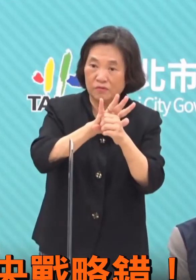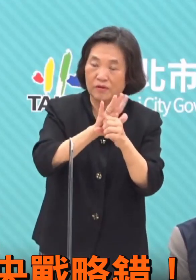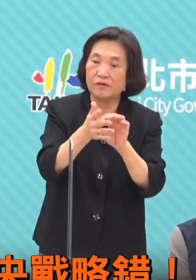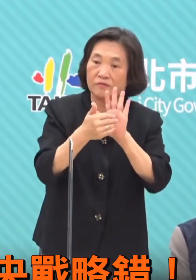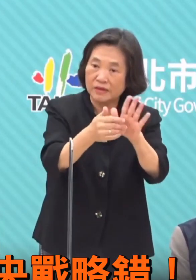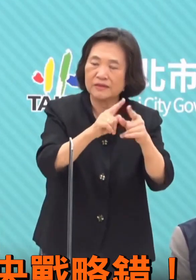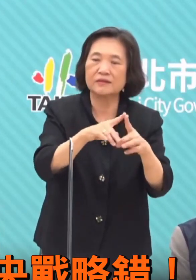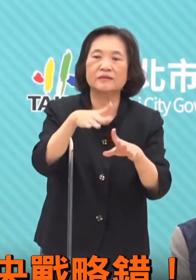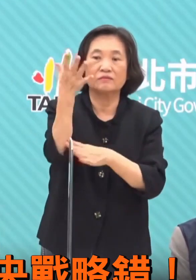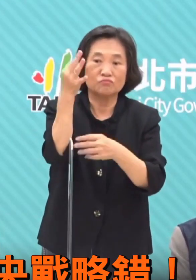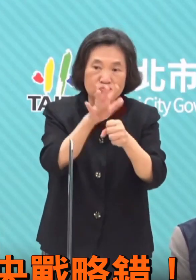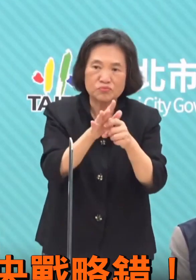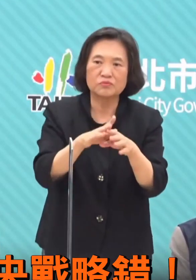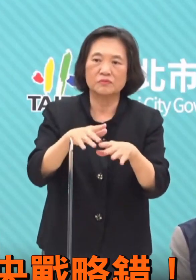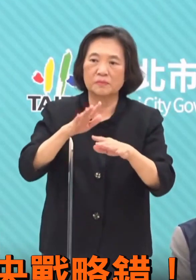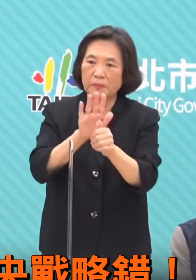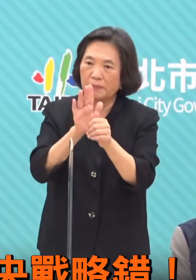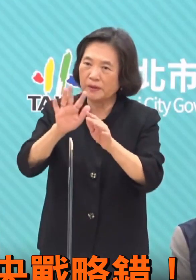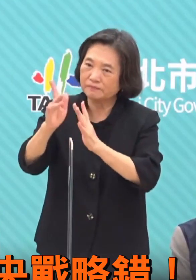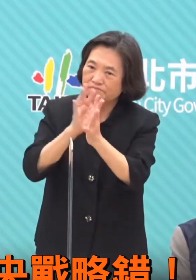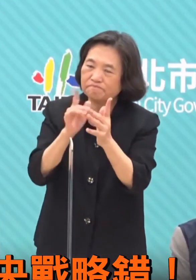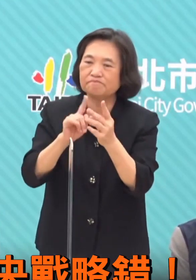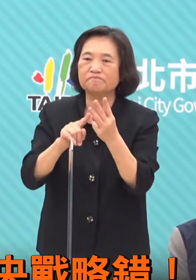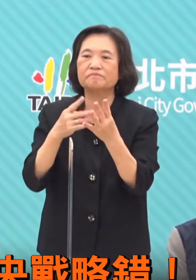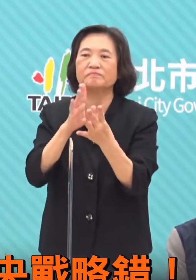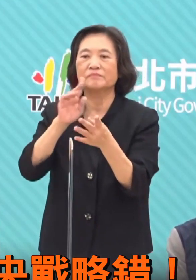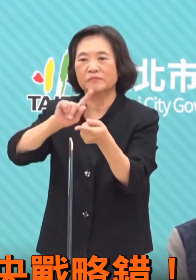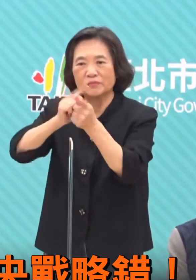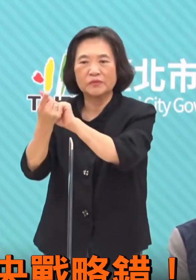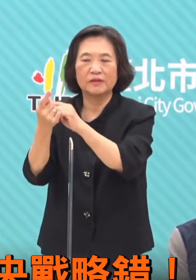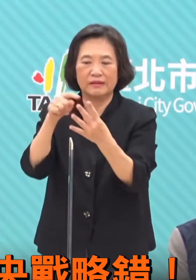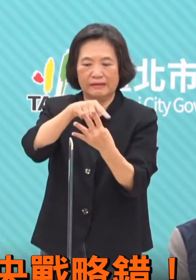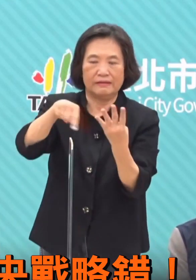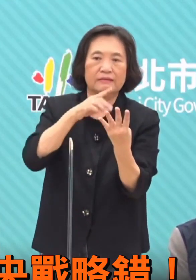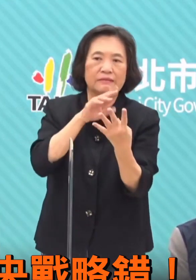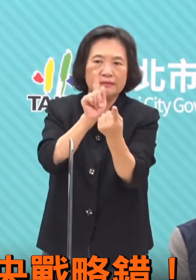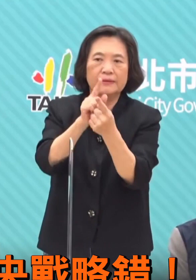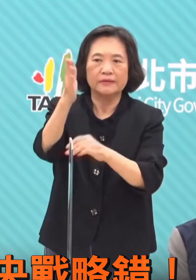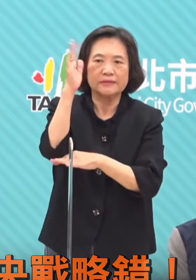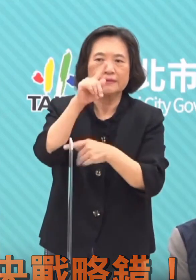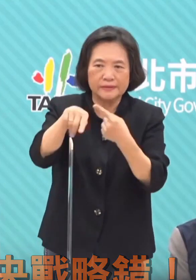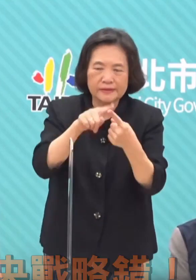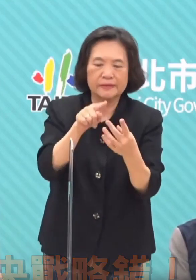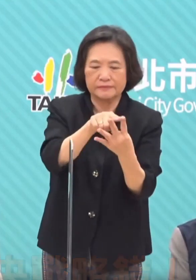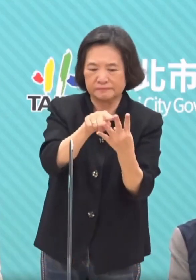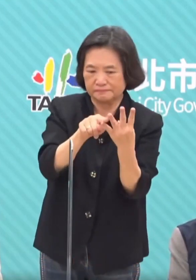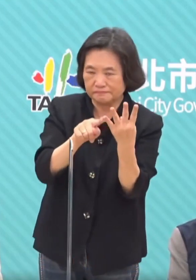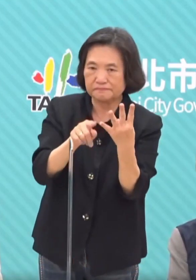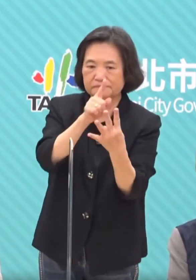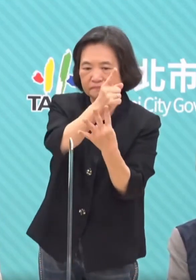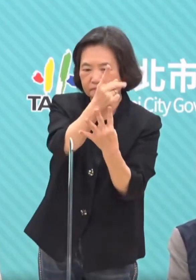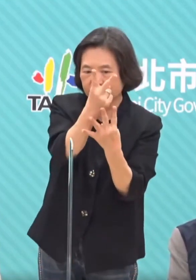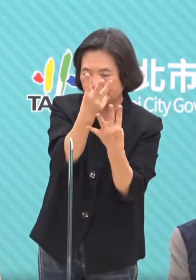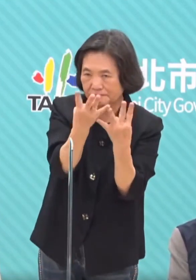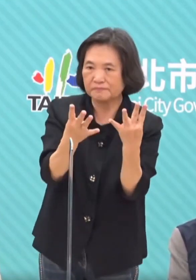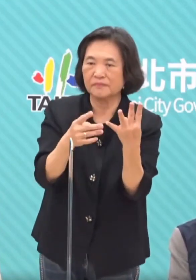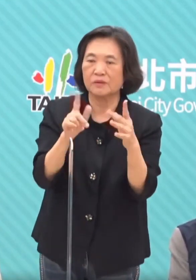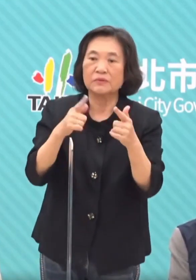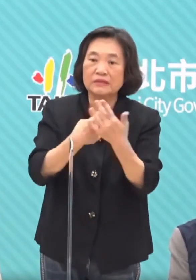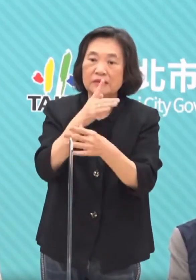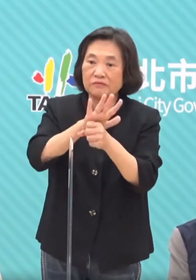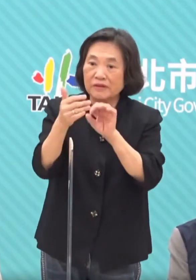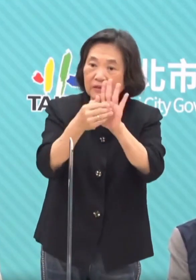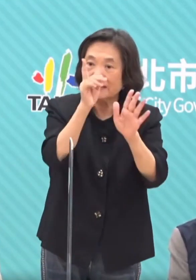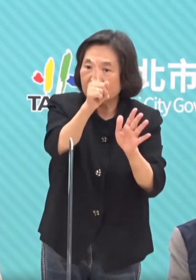困、振兴、转型，这是对面对疫情啊，一个做一个政府他处理的四件事情，不单单是只有防